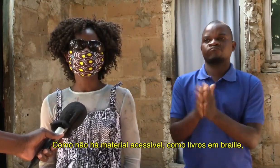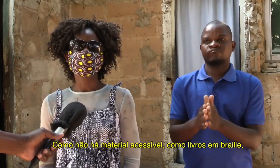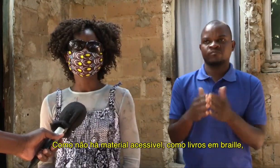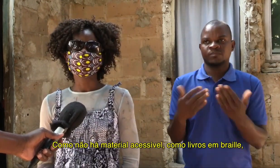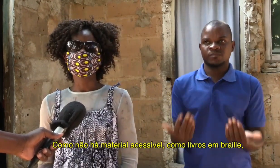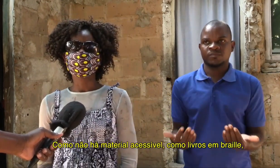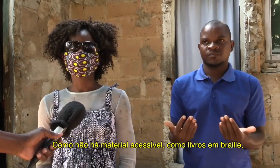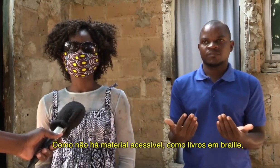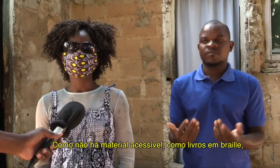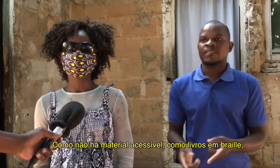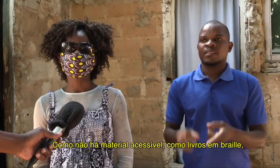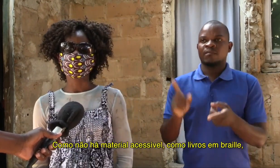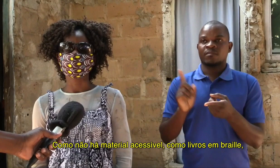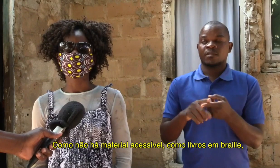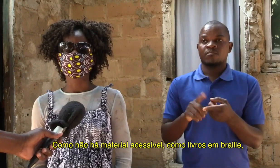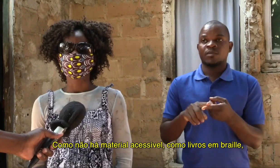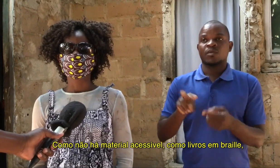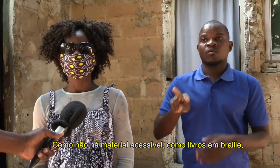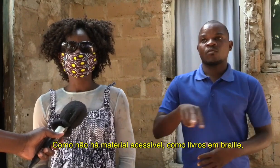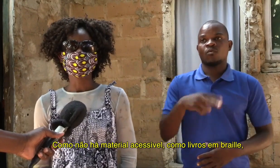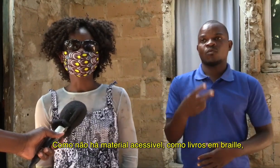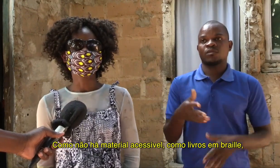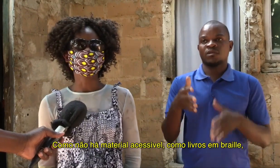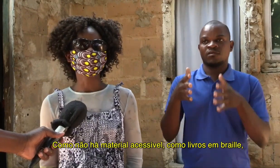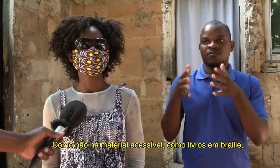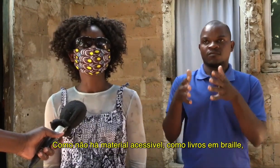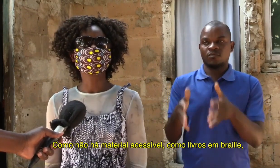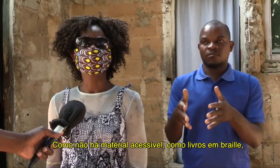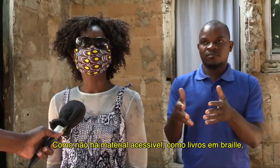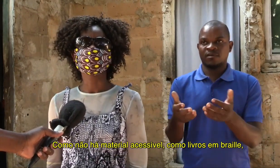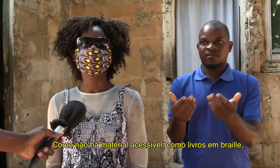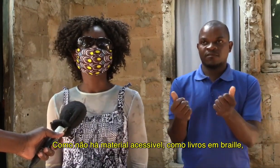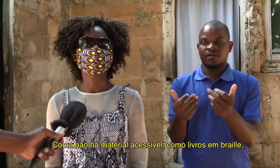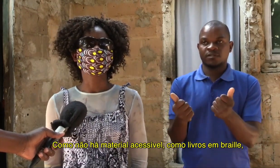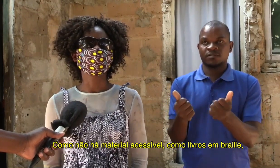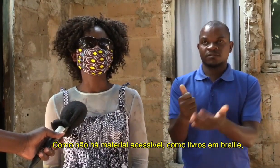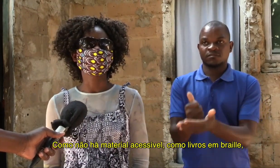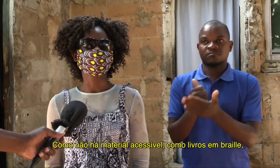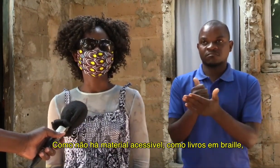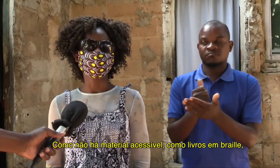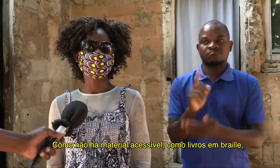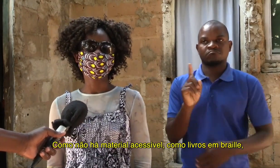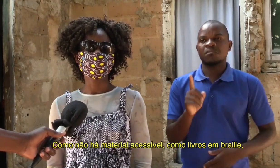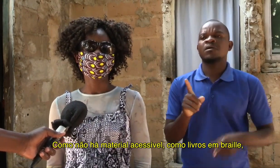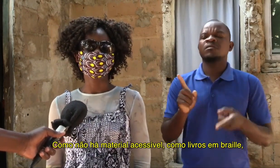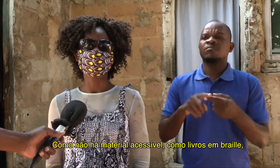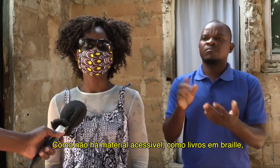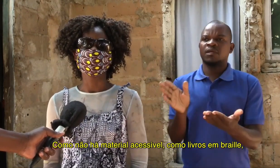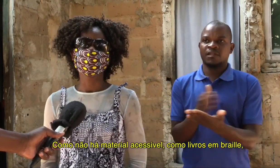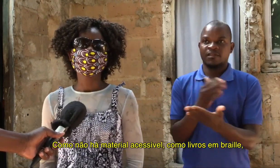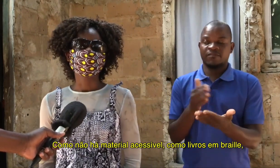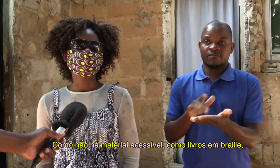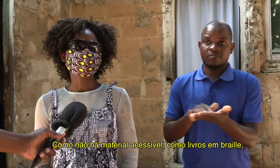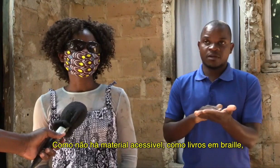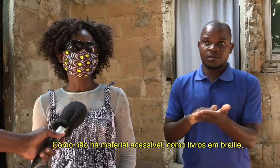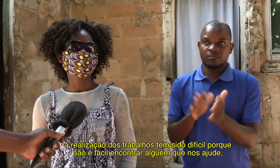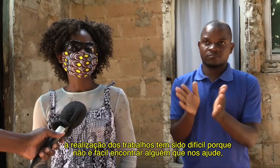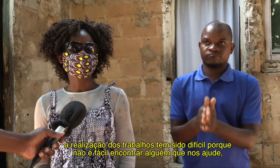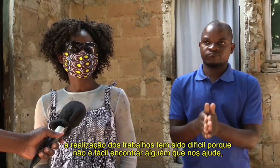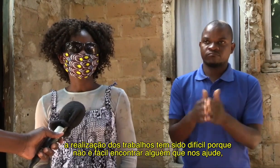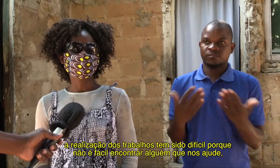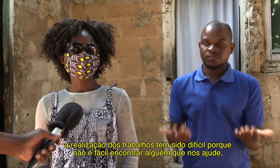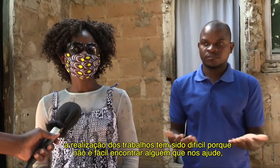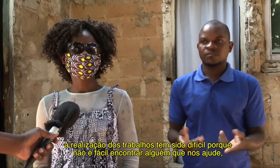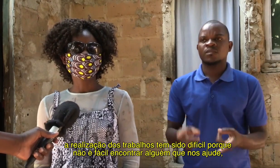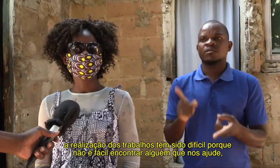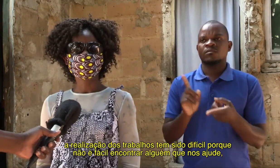formas fáceis de nos ajudar, como livros em braile. A realização